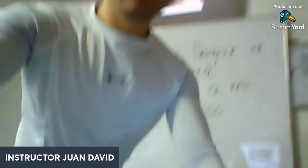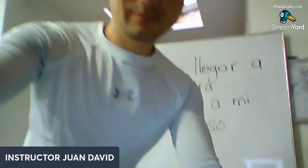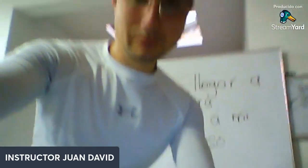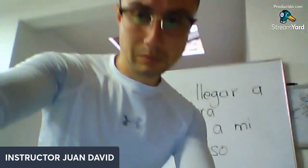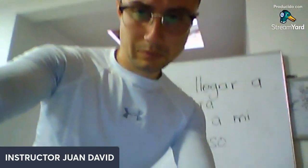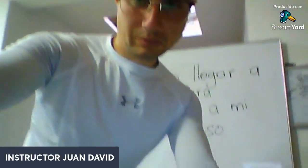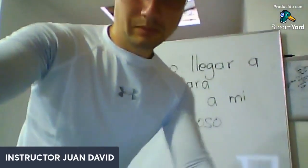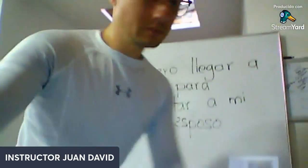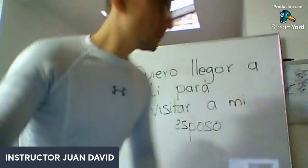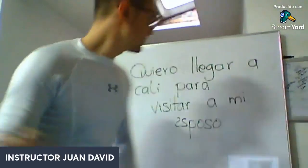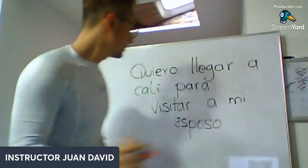espera en el momento